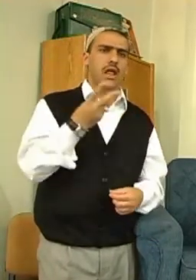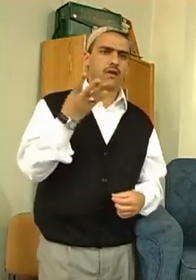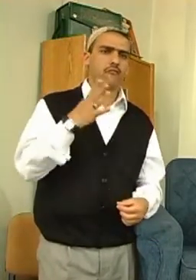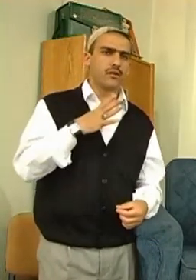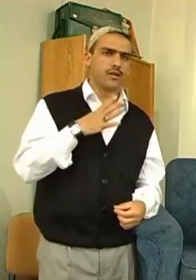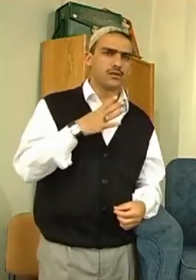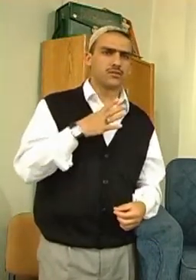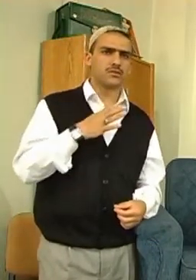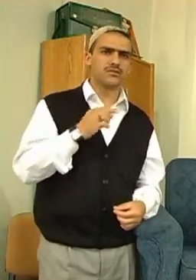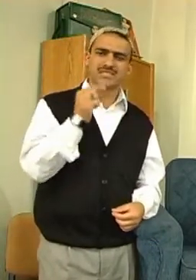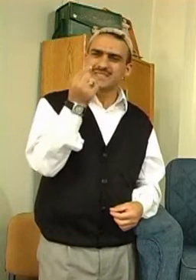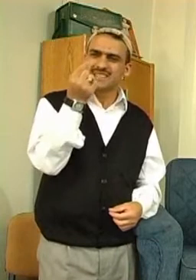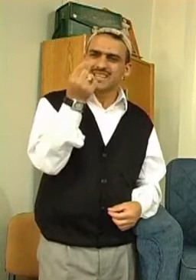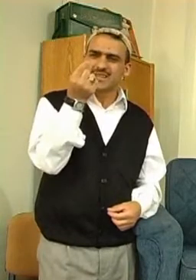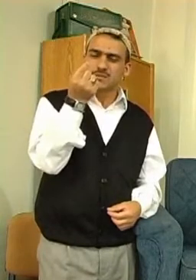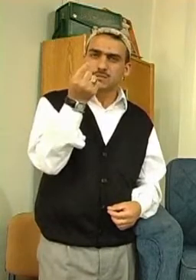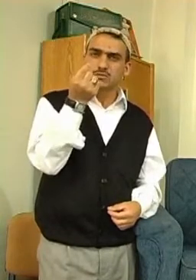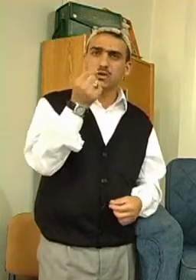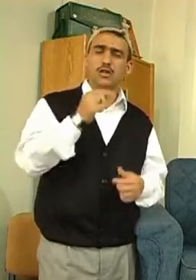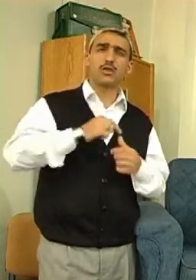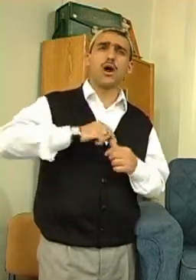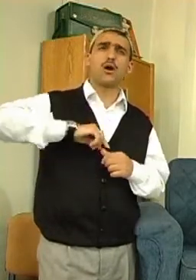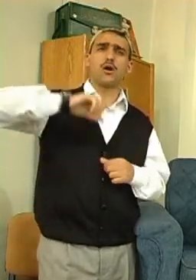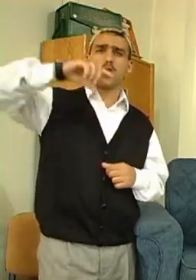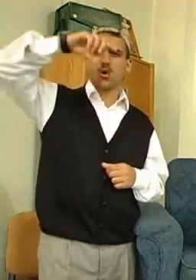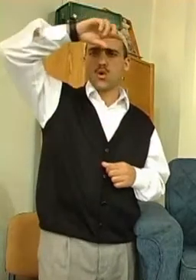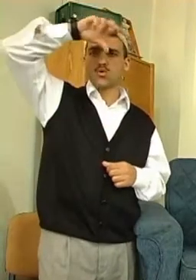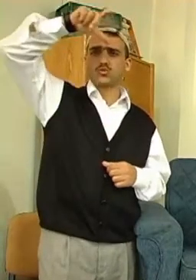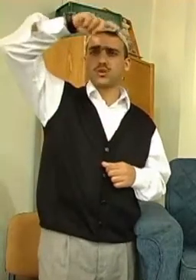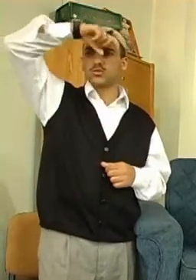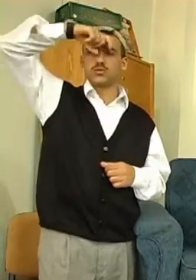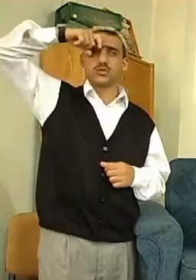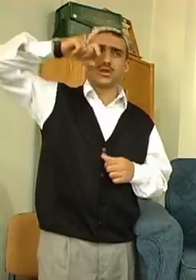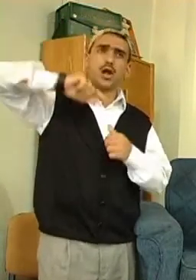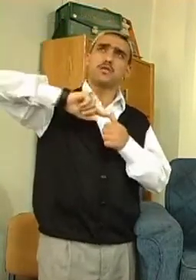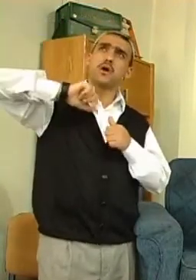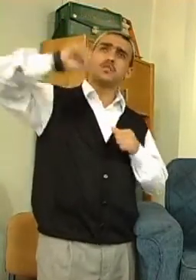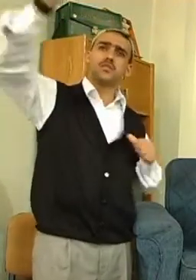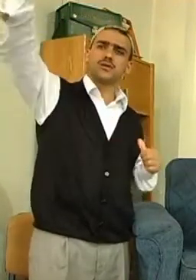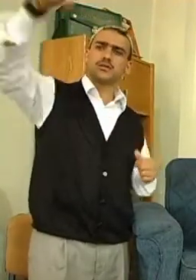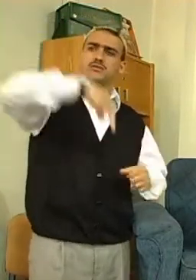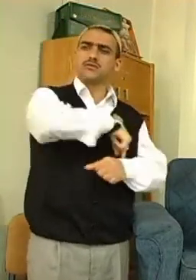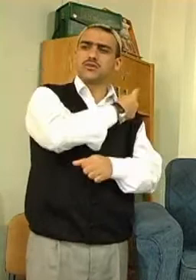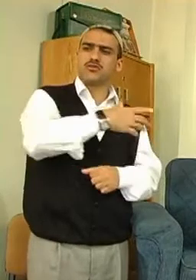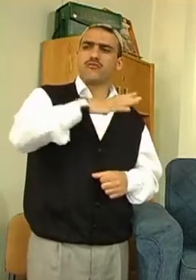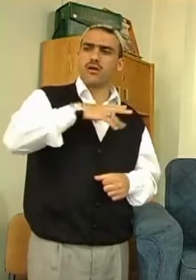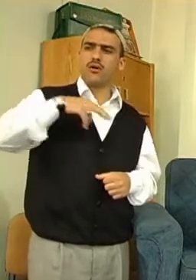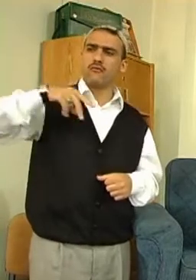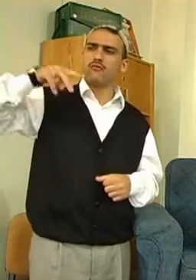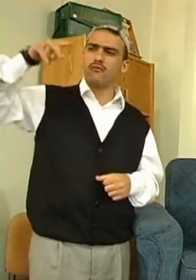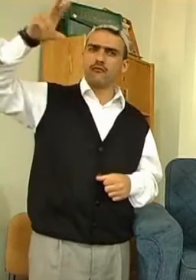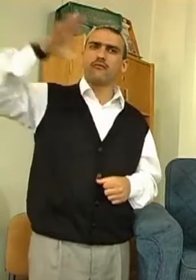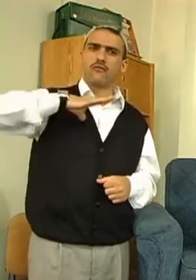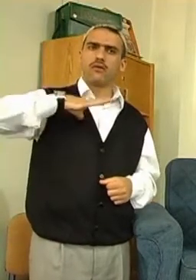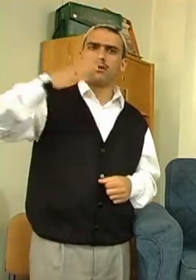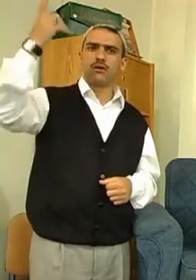kadar. Allah'ım. Enteresan bir ifade yani. Yani bir atom kadar adam da var, iki atom kadar da adamlar. Milyonlarca atomu